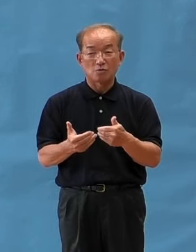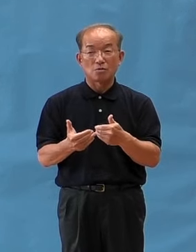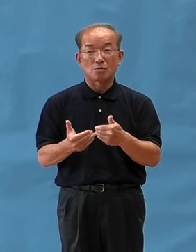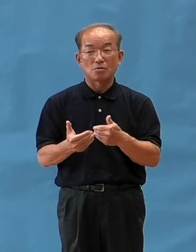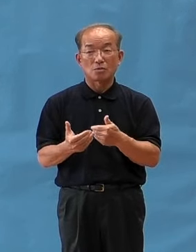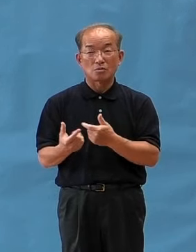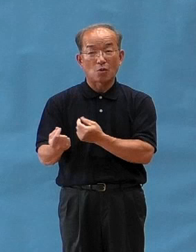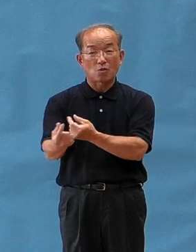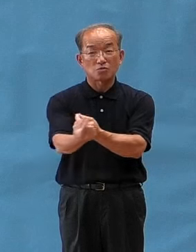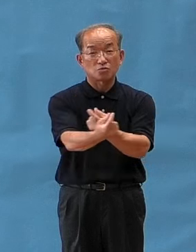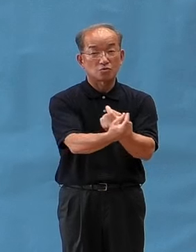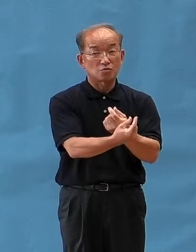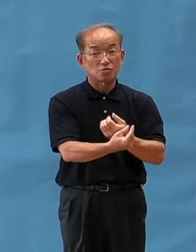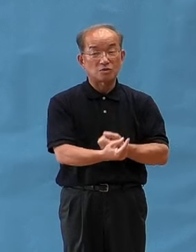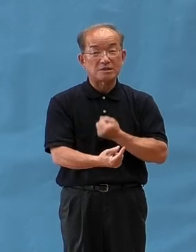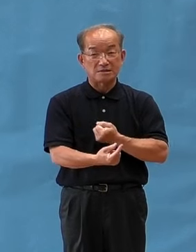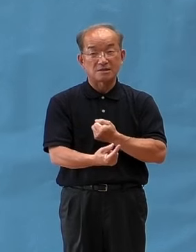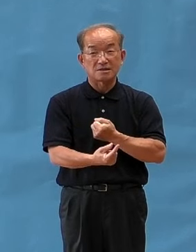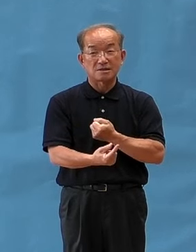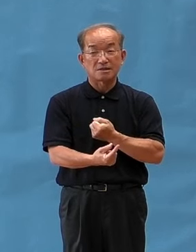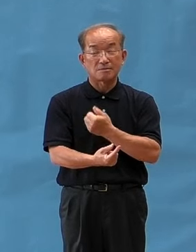持てるような場であれば、